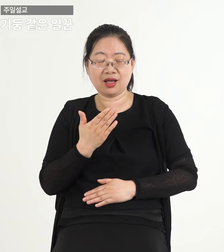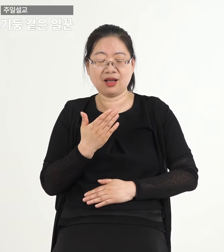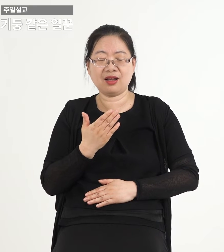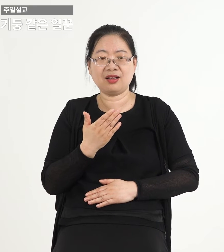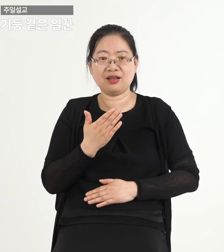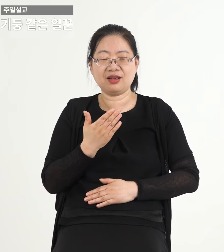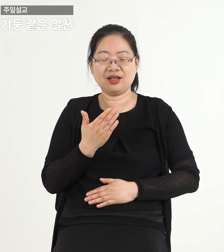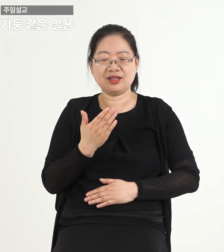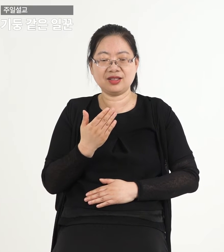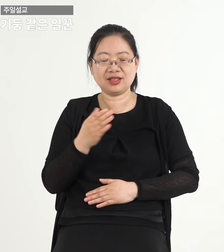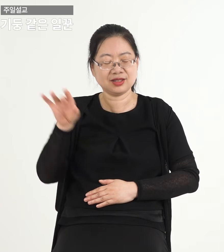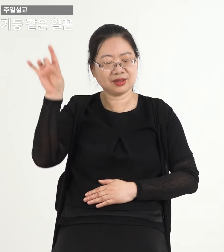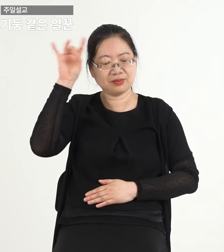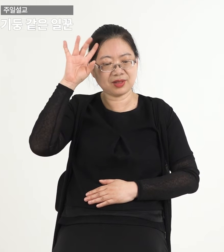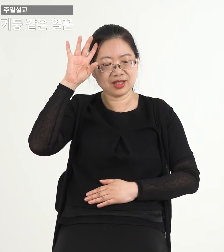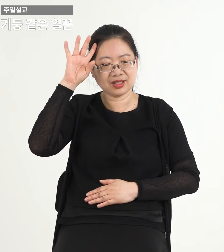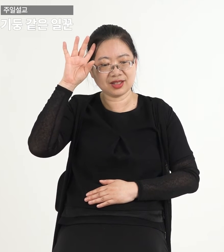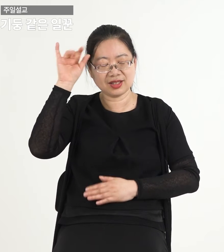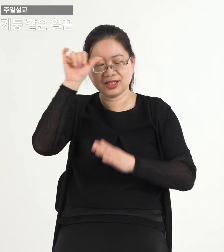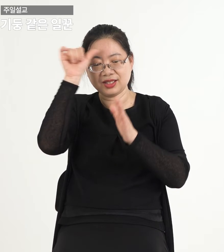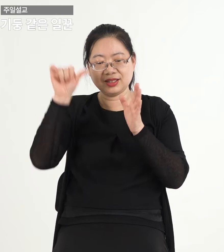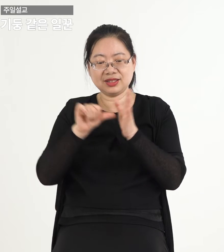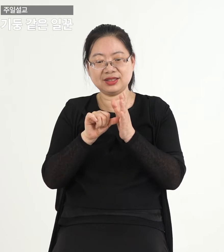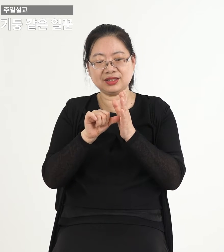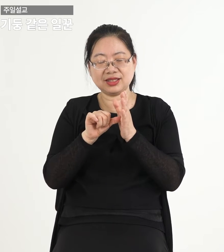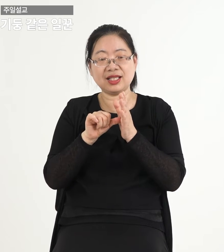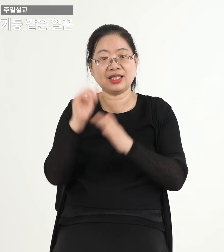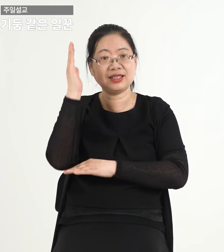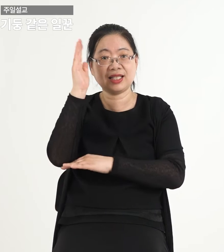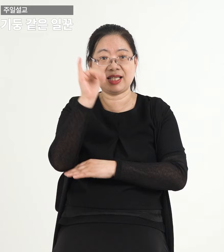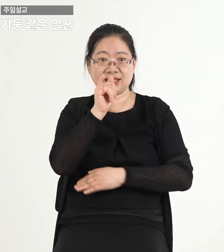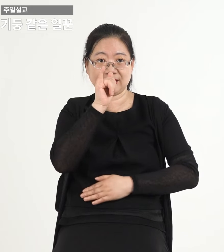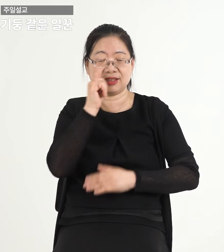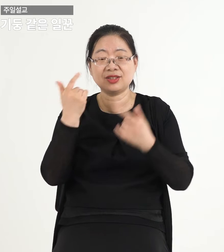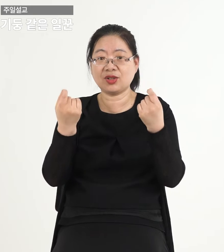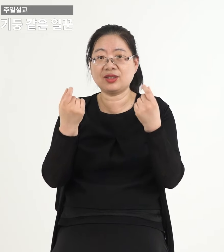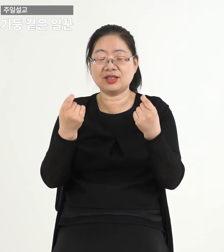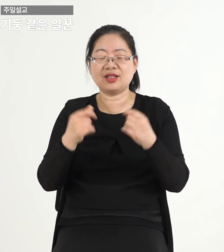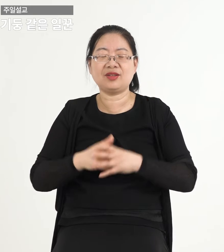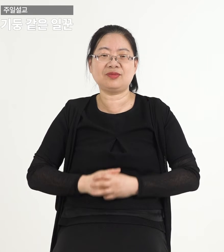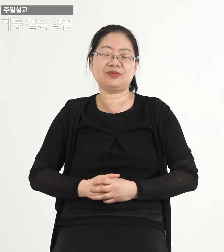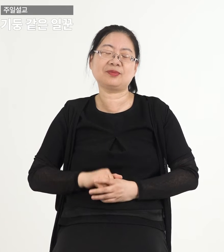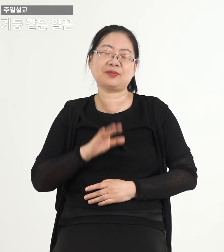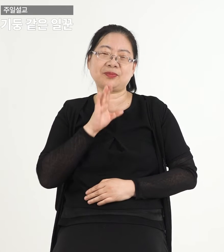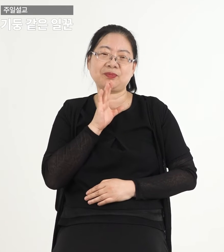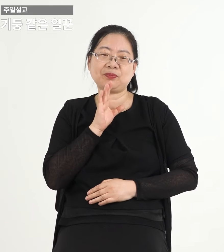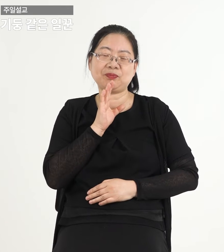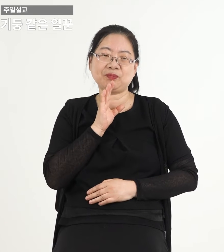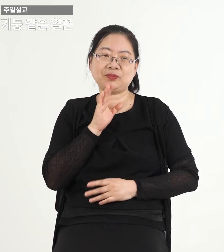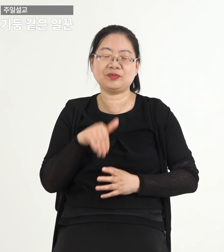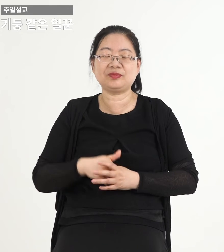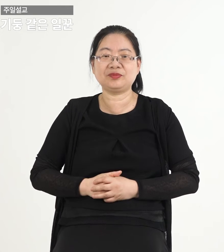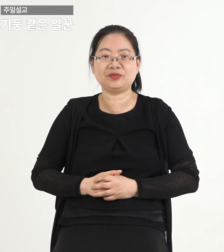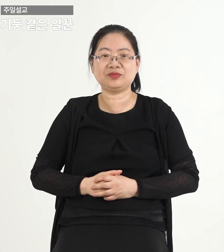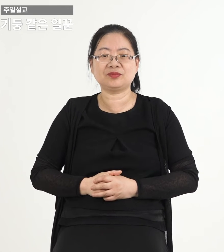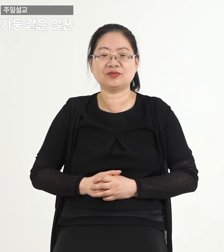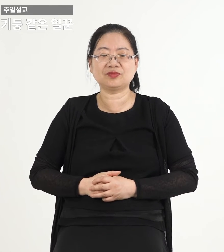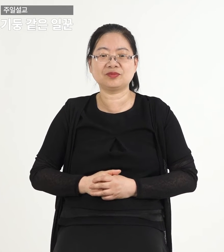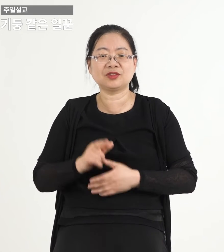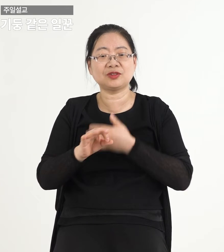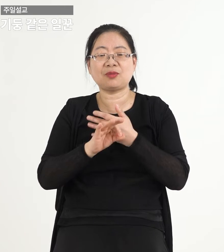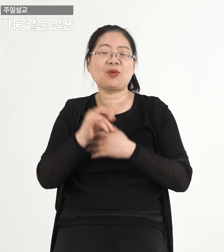그런 예상치 못한 인생사가 벌어집니까? 안 벌어집니까? 벌어진단 말이에요. 그럼 못하는